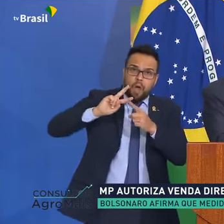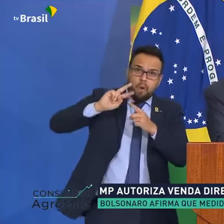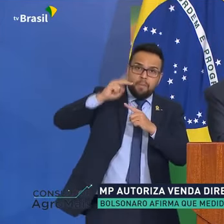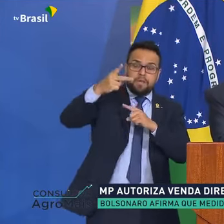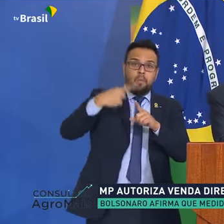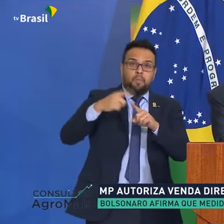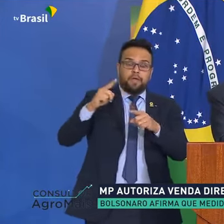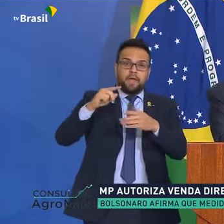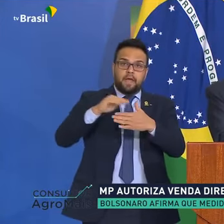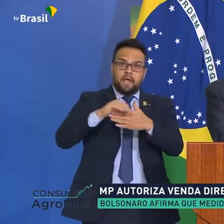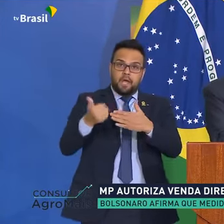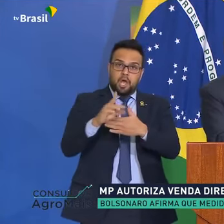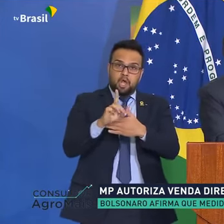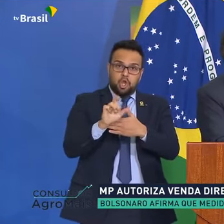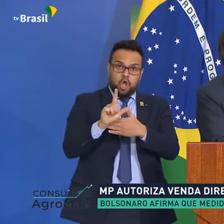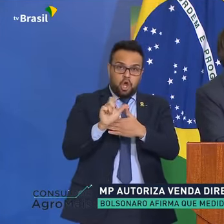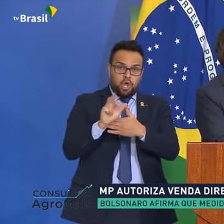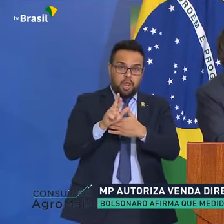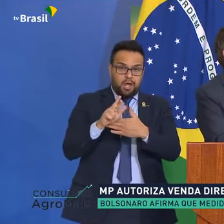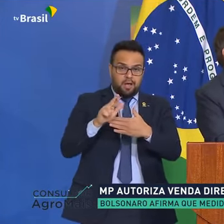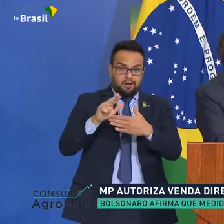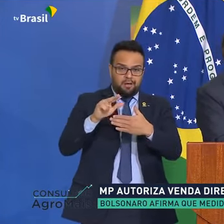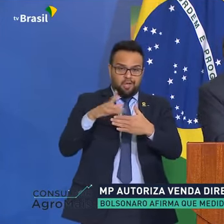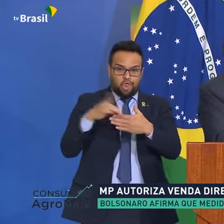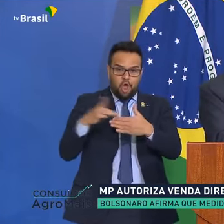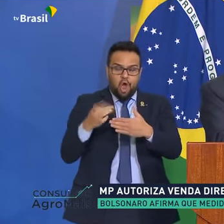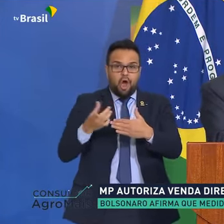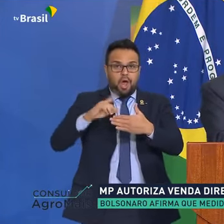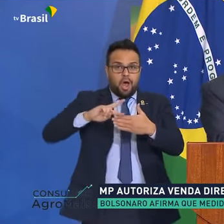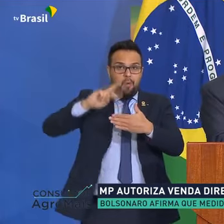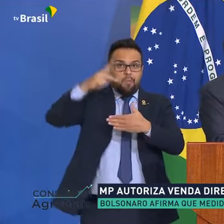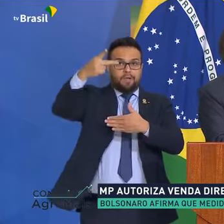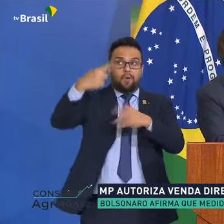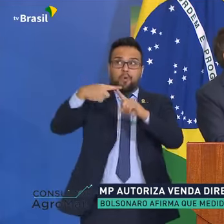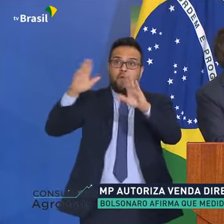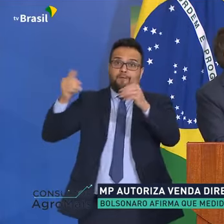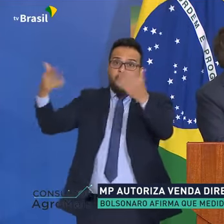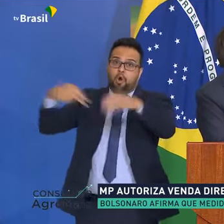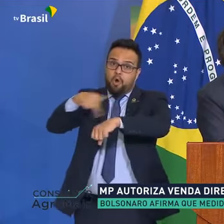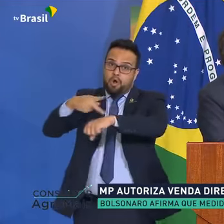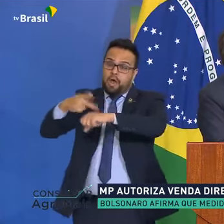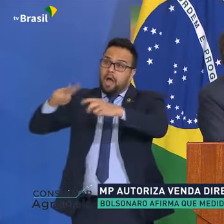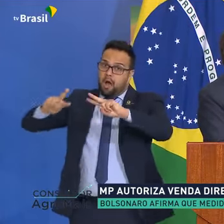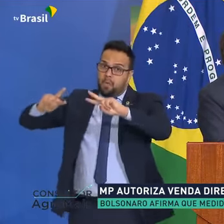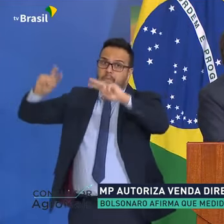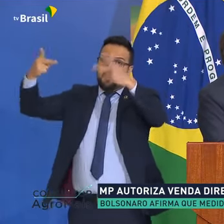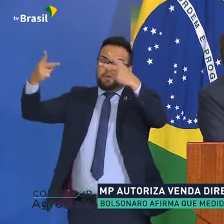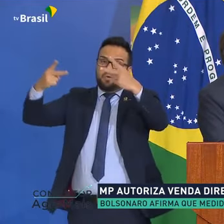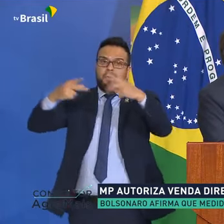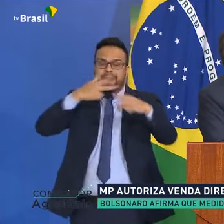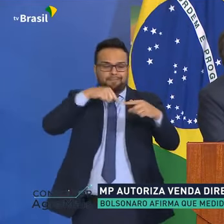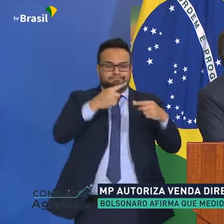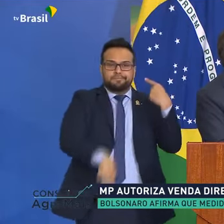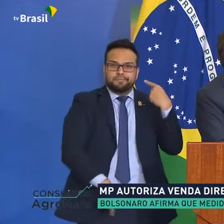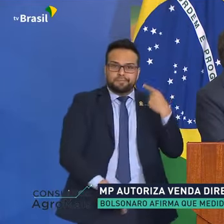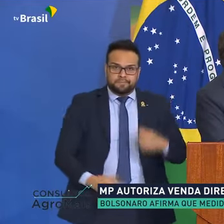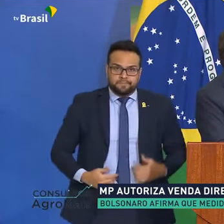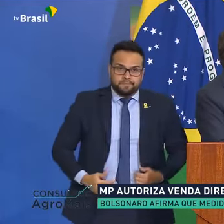aumentou o aumentou o preço do barril do petróleo lá fora imediatamente automaticamente isso igual fora bom